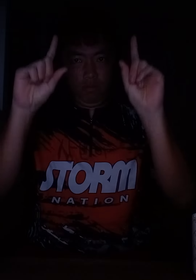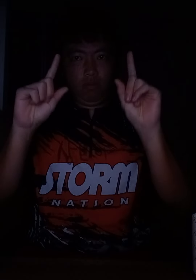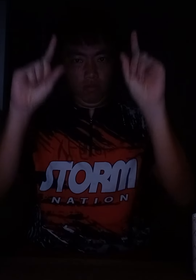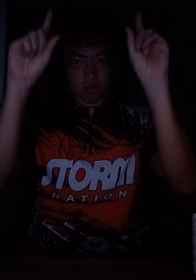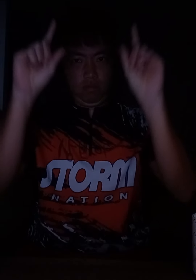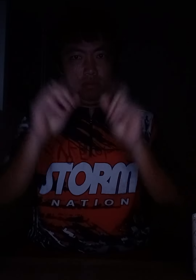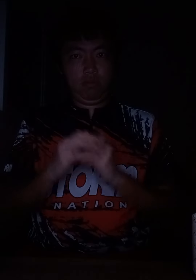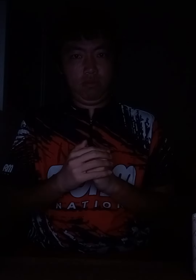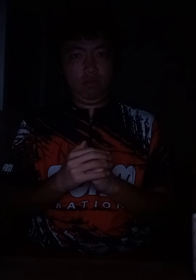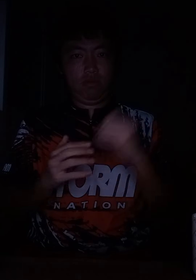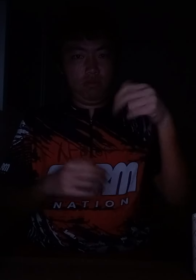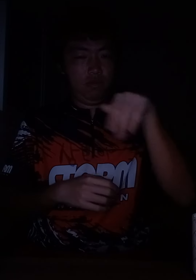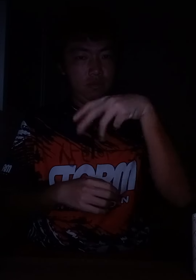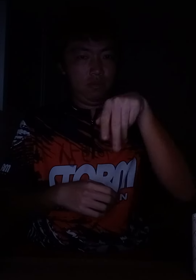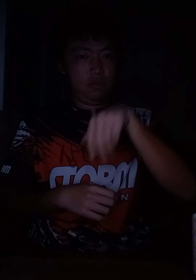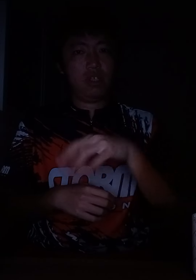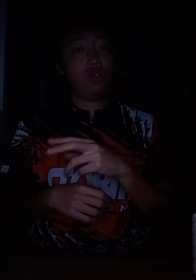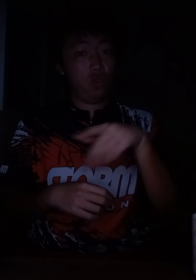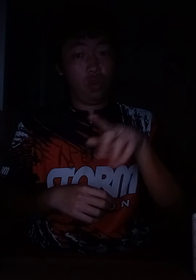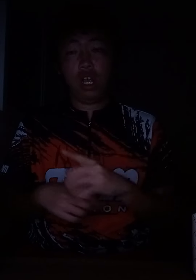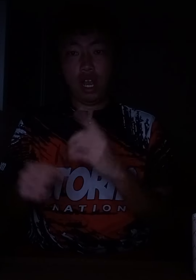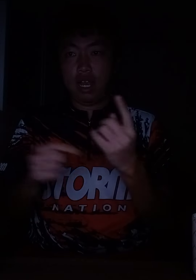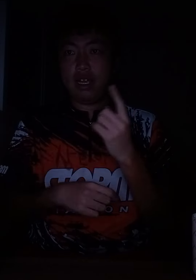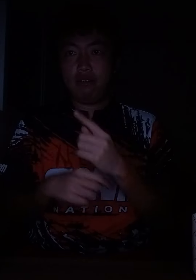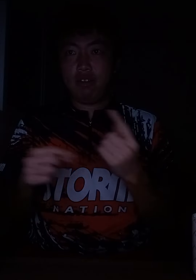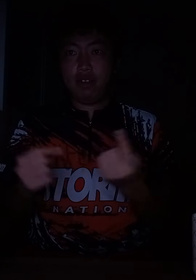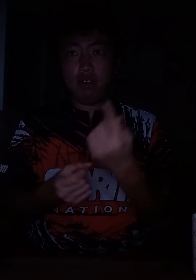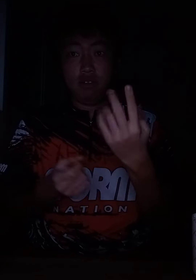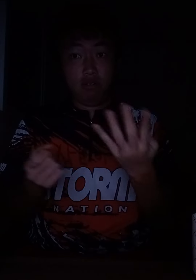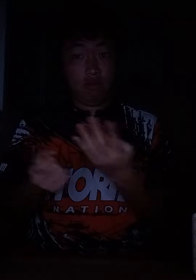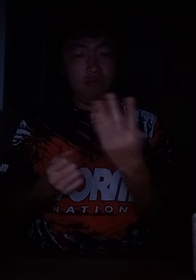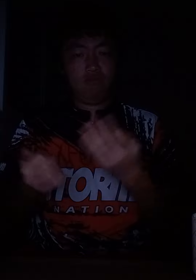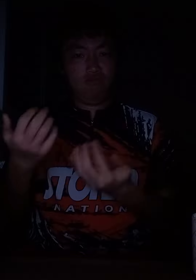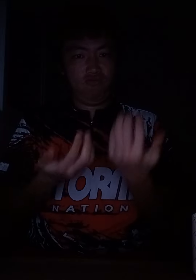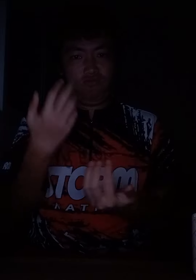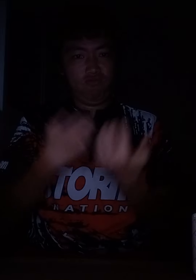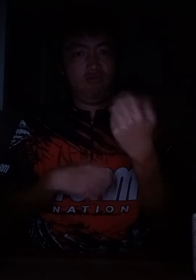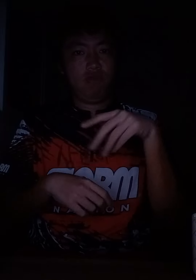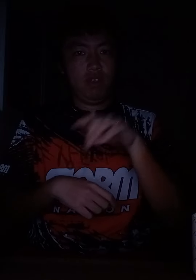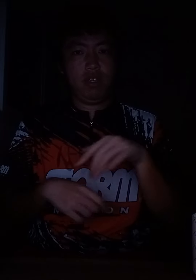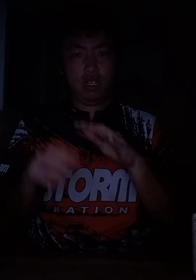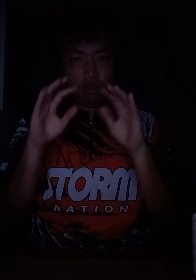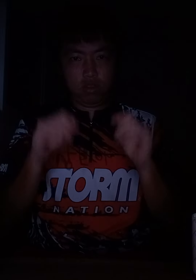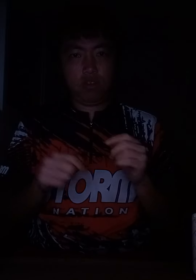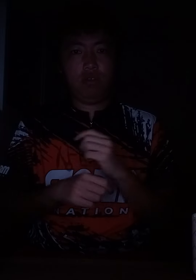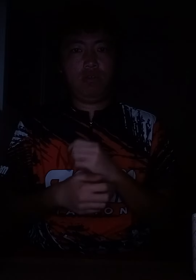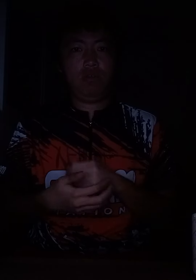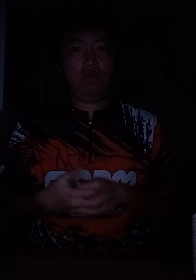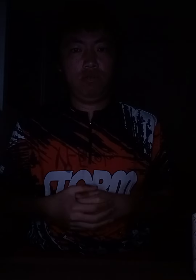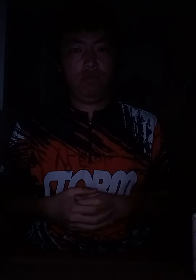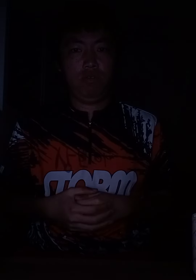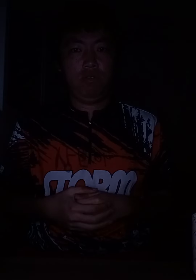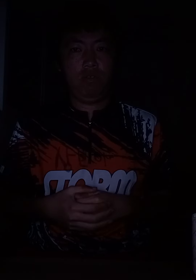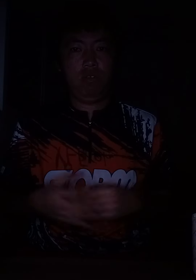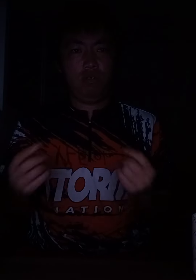오후 3시 반쯤 경상남도 고성읍의 한 다세대 주택 4층에서 불이 나 40분 만에 꺼졌습니다. 갑자기 통